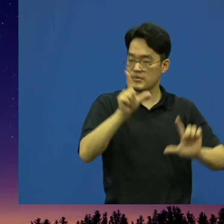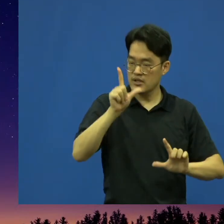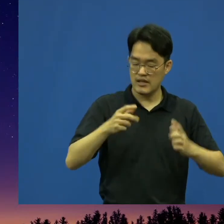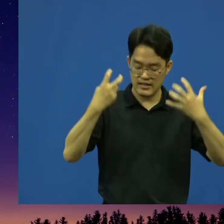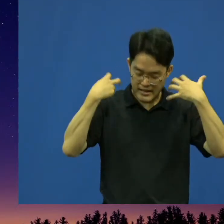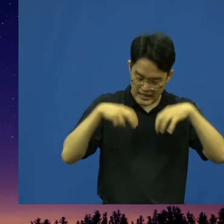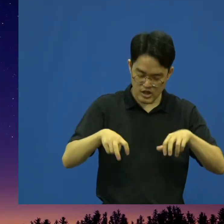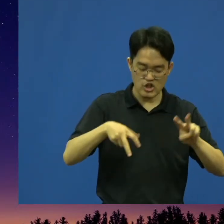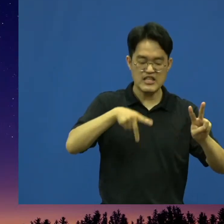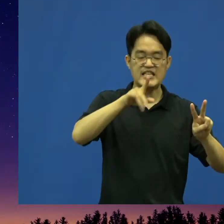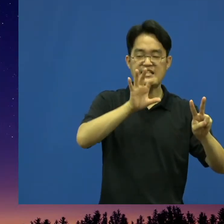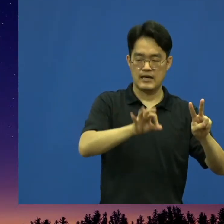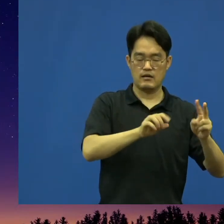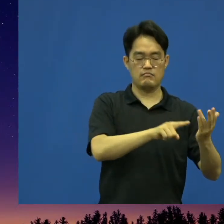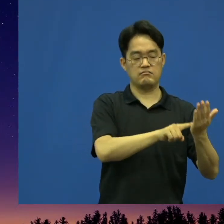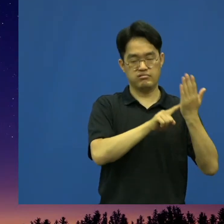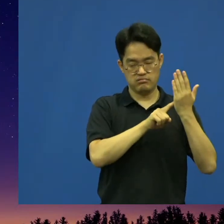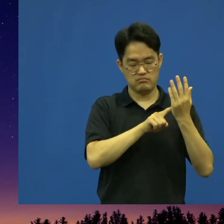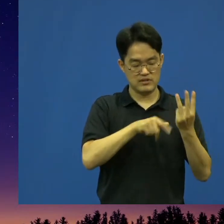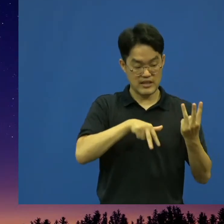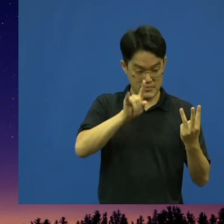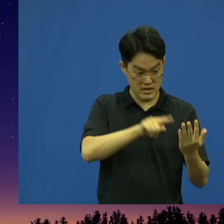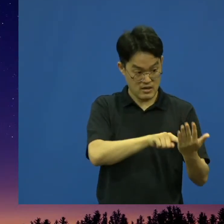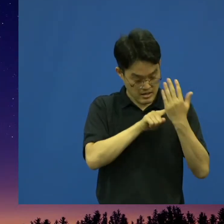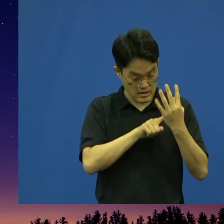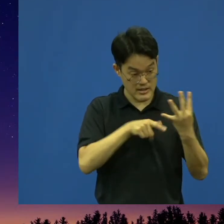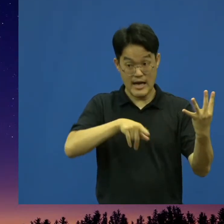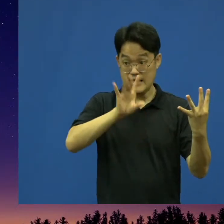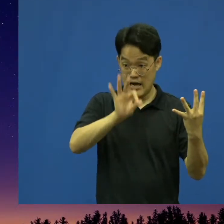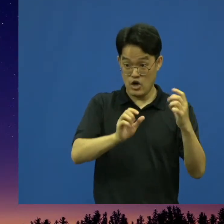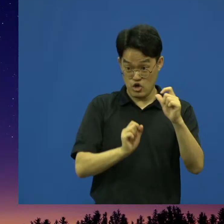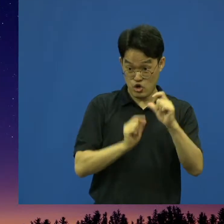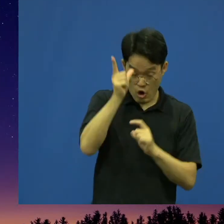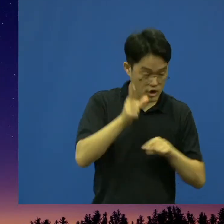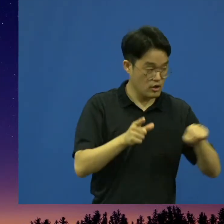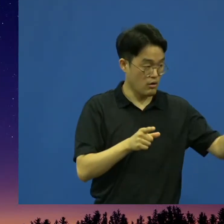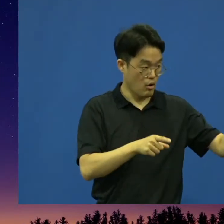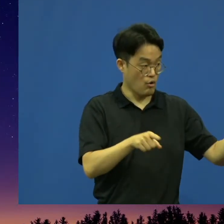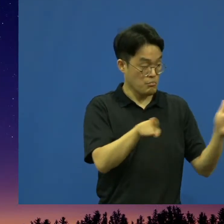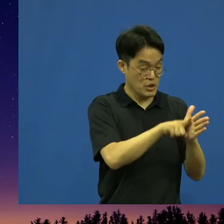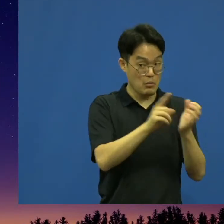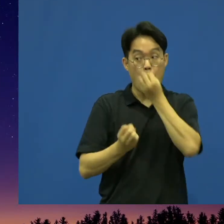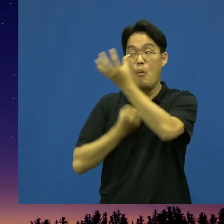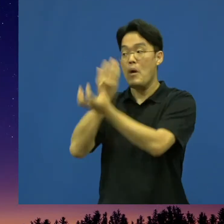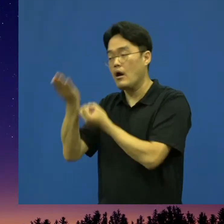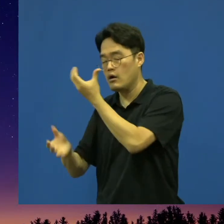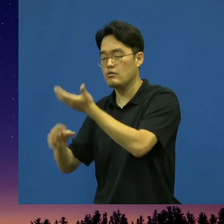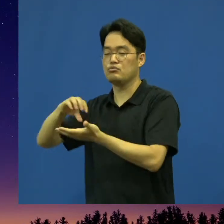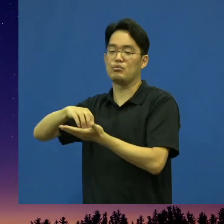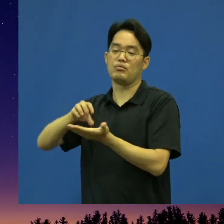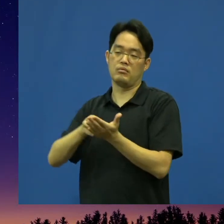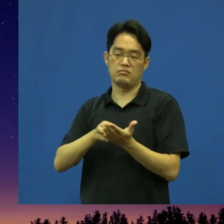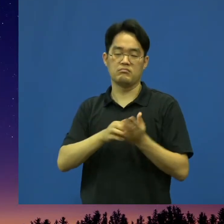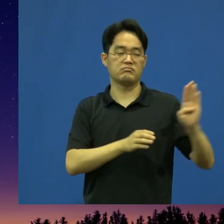가면 절정처럼 느부갓네살이 거의 성도 같은 신앙 고백을 쏟아내는 것을 보게